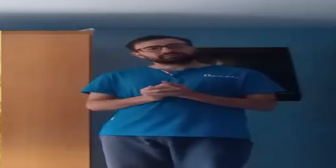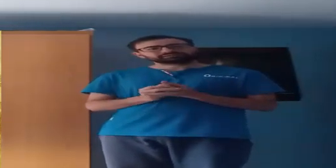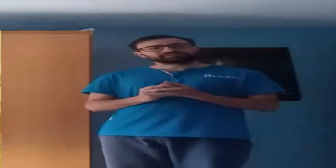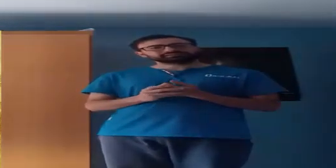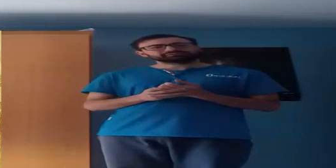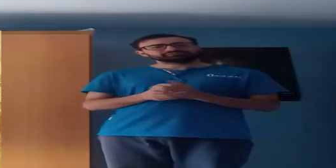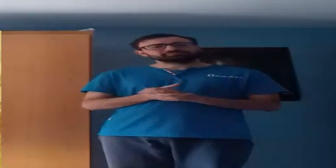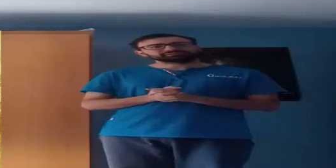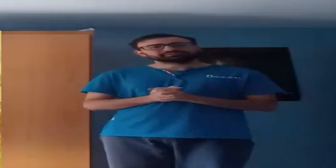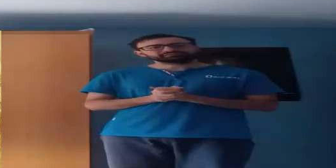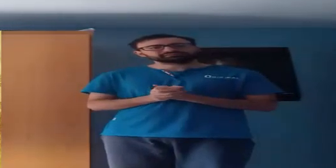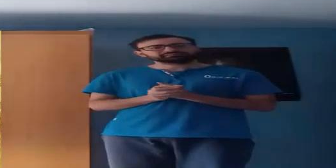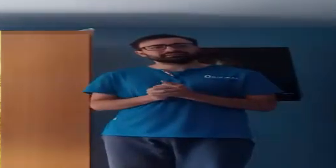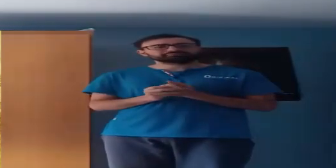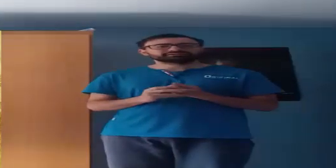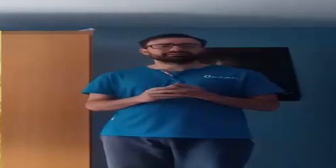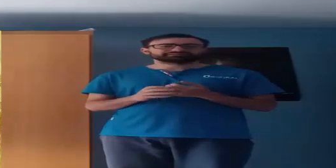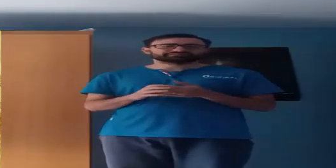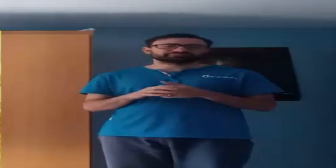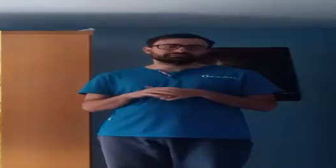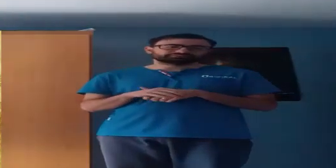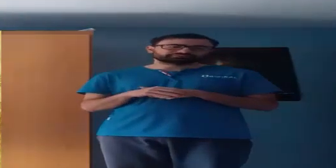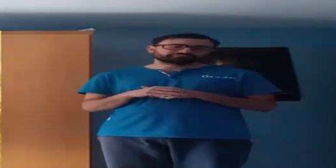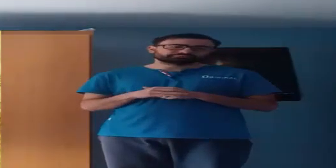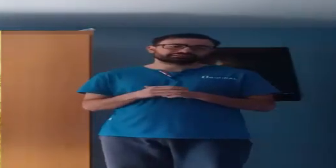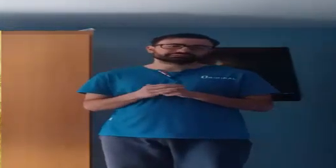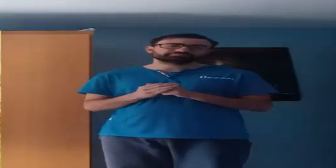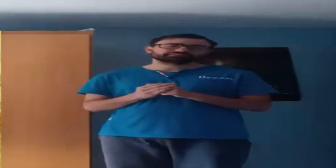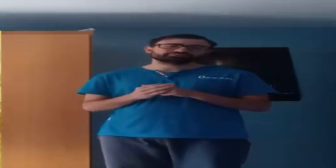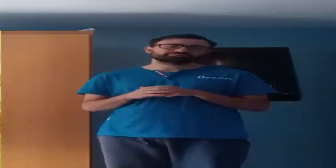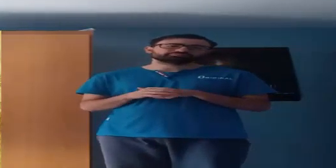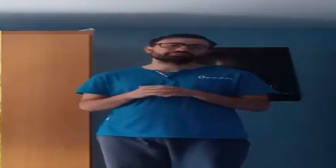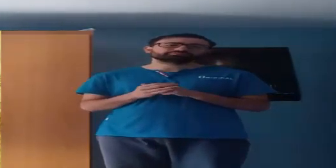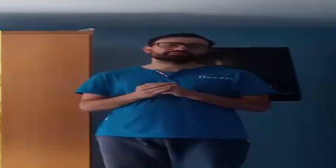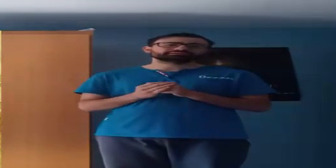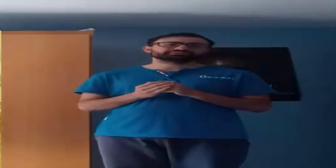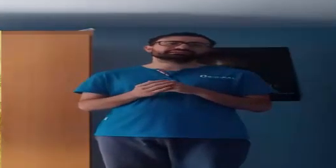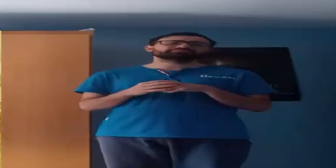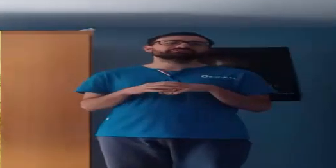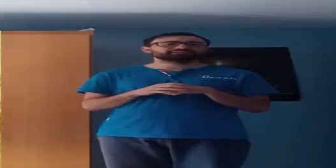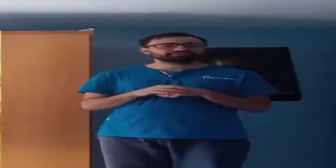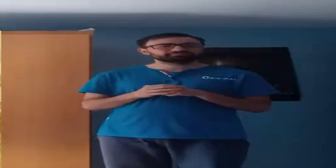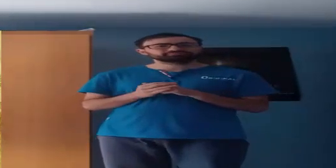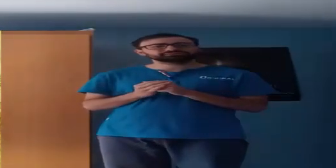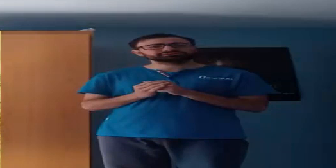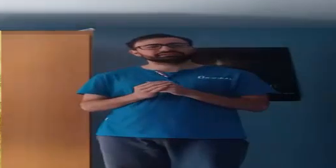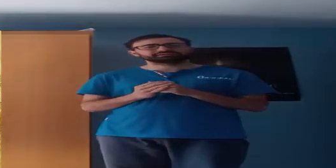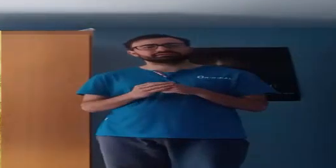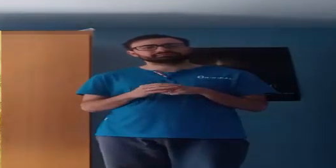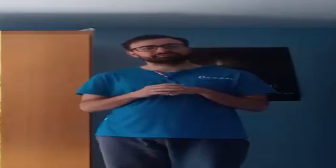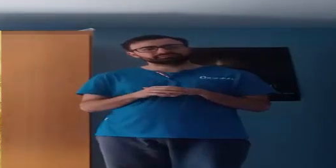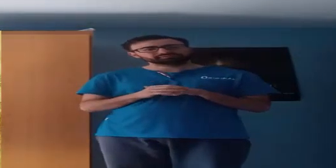más casos, más historia, más mitos muy importantes que contaremos